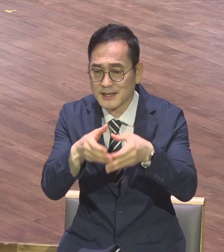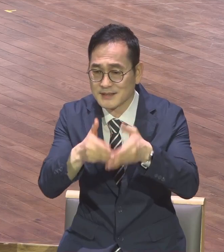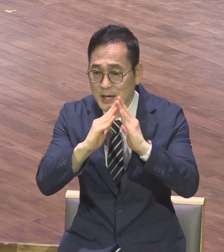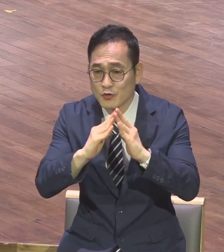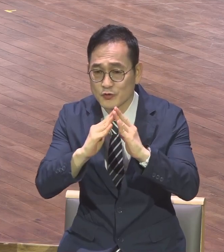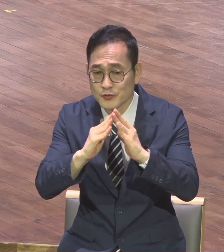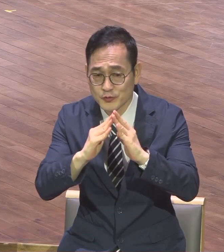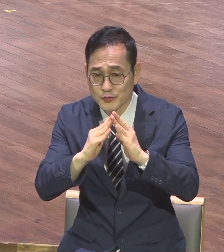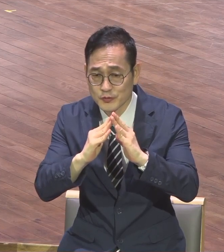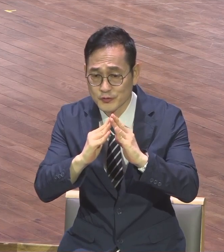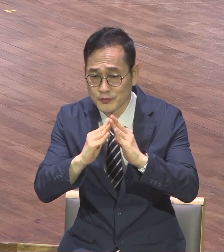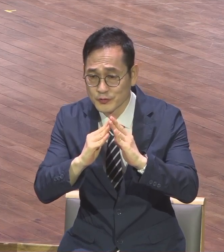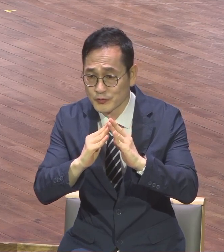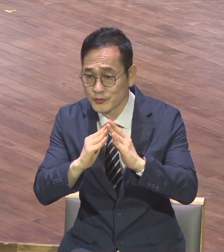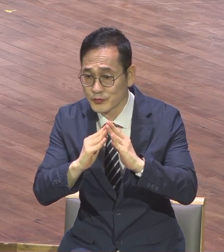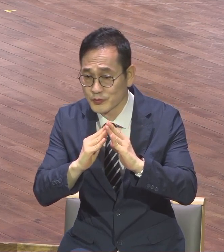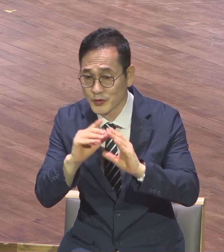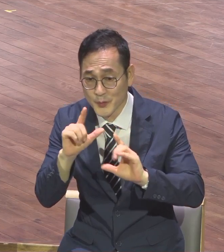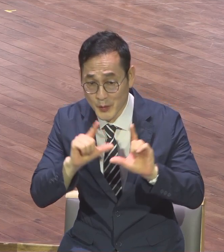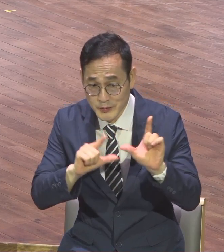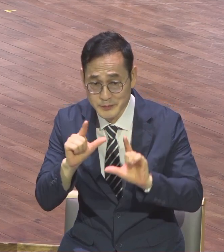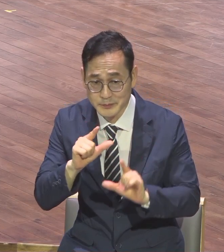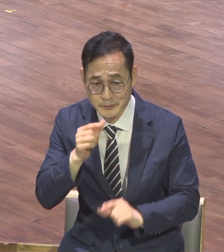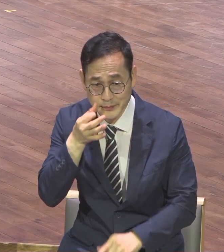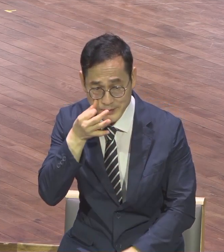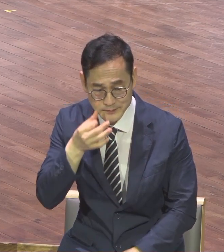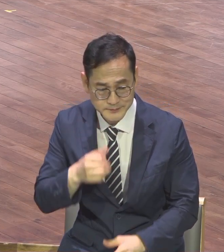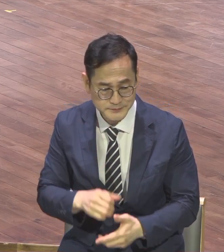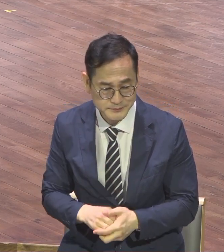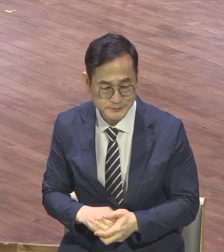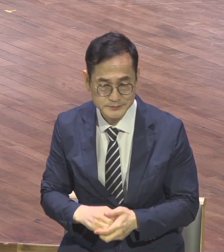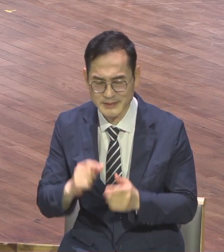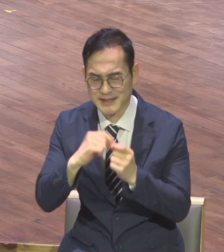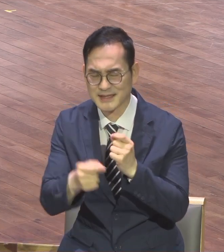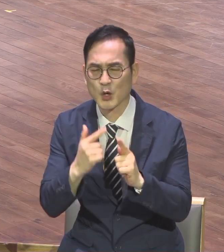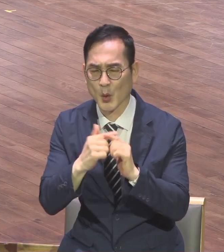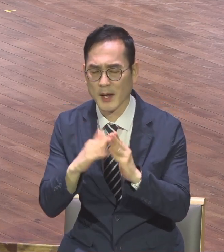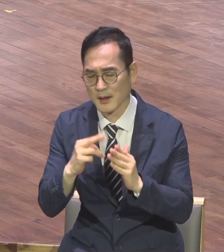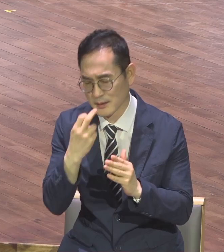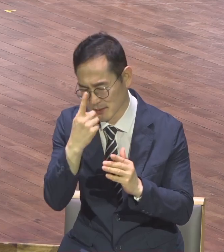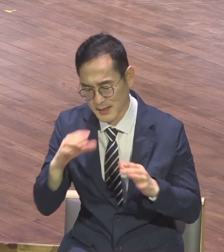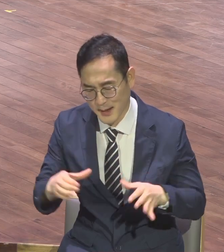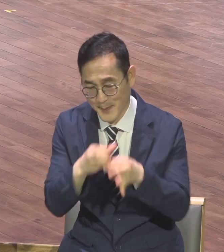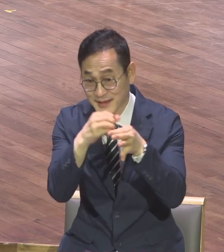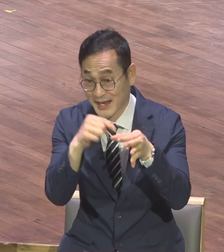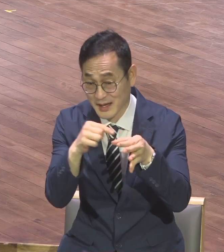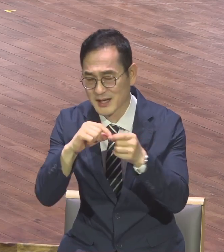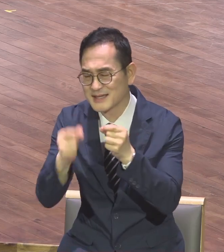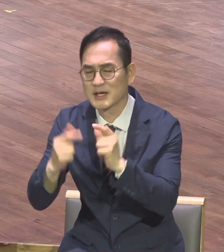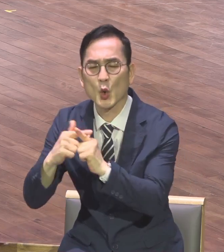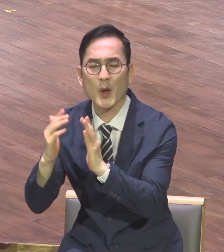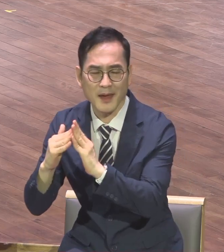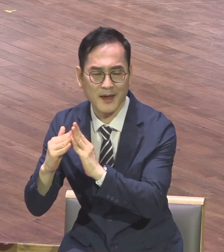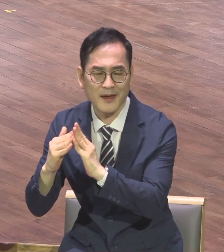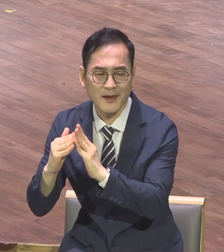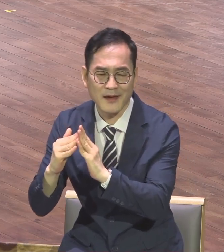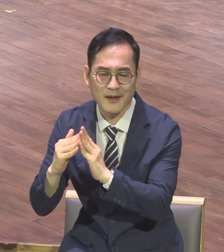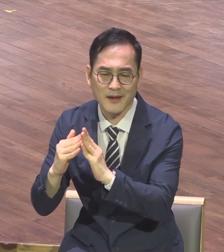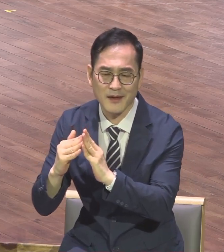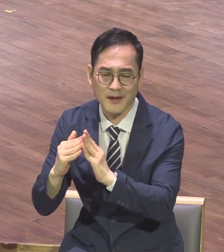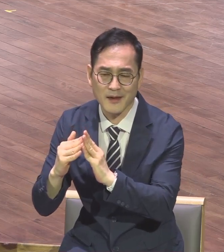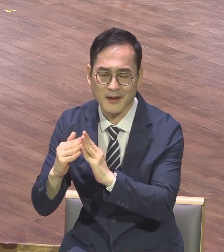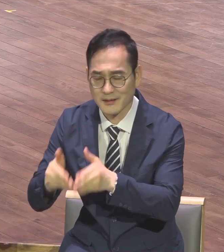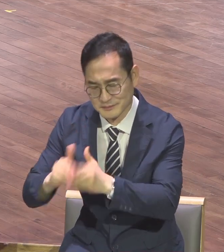그리스도의 망대를 구축했는지, 뭐 우리가 조식 알았기 말하면 지교회를 세웠는지, 지속할 수 있는 교회를